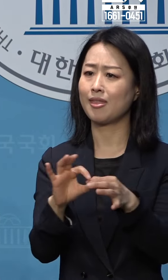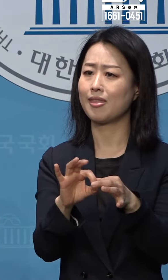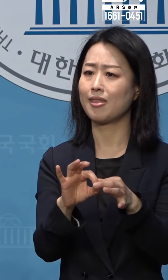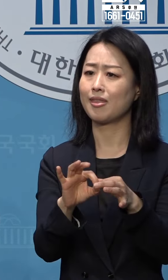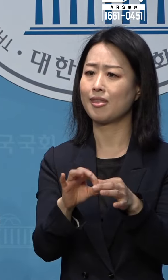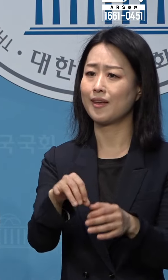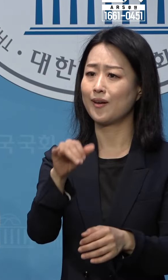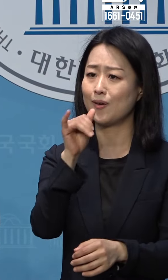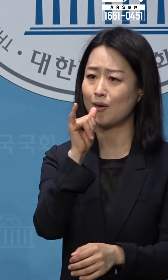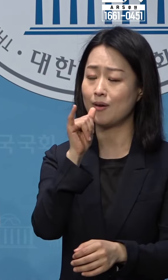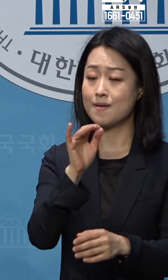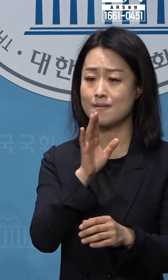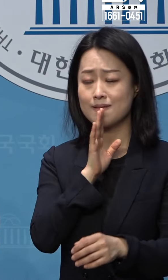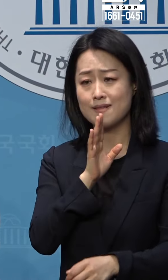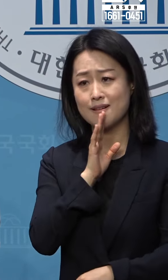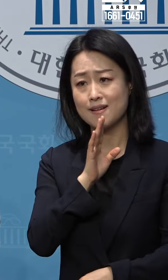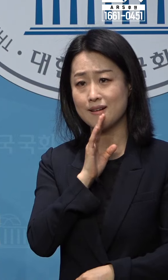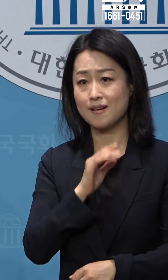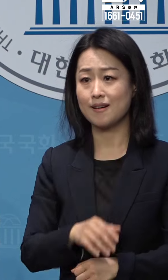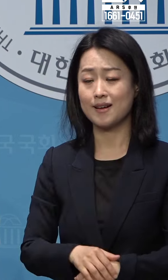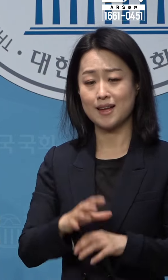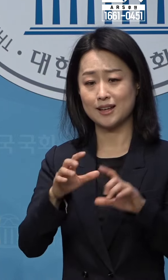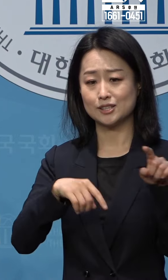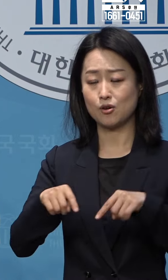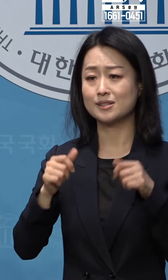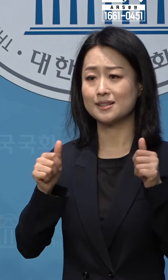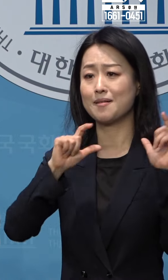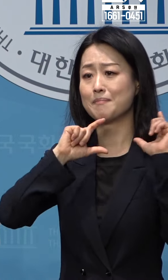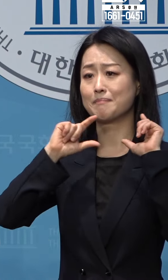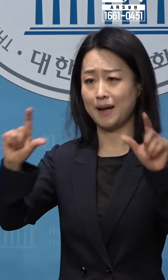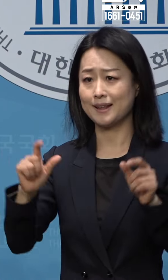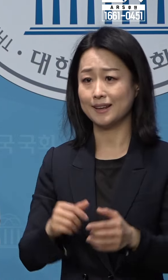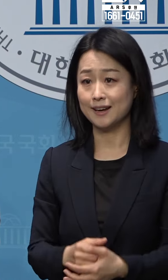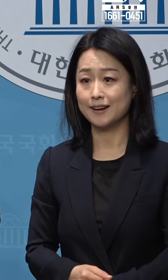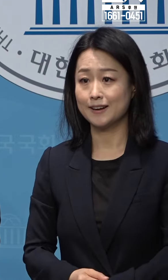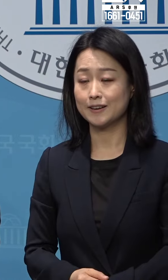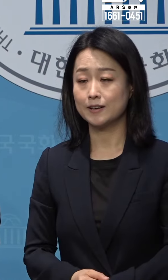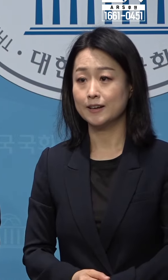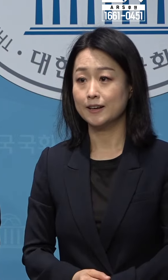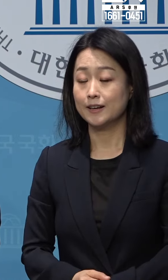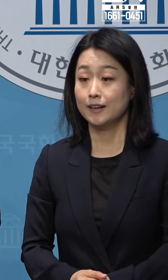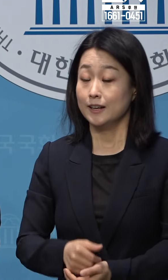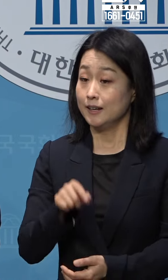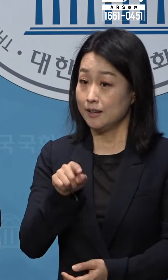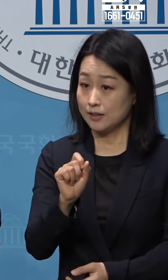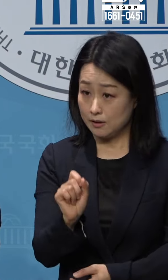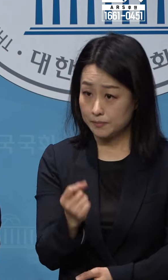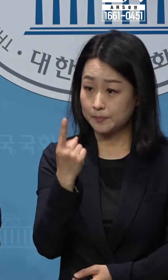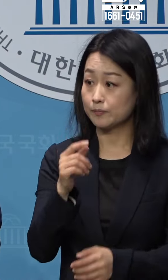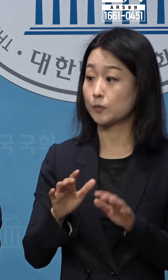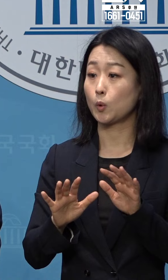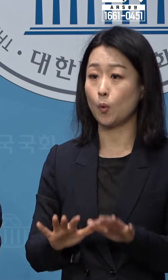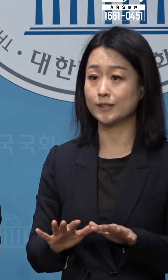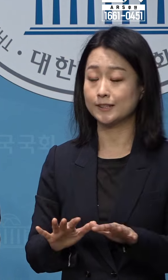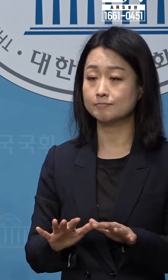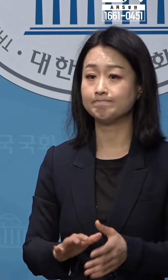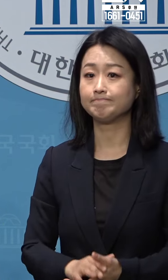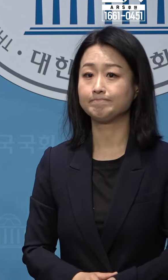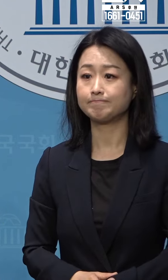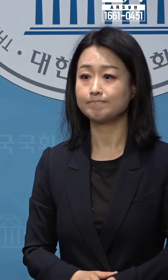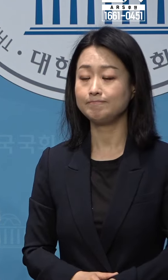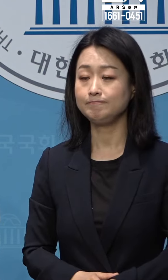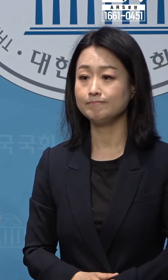저희들은 봤습니다 명백한 정치판 판결입니다 이 정치 판결에 대해서 저희들이 오늘